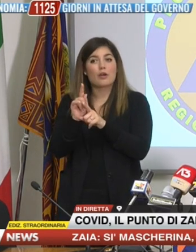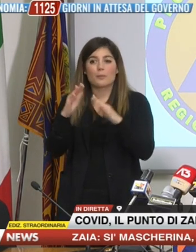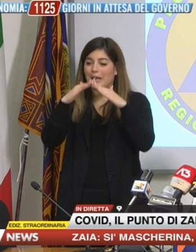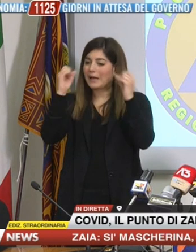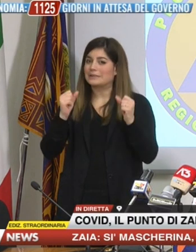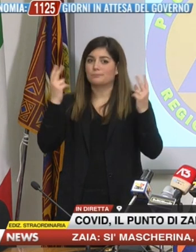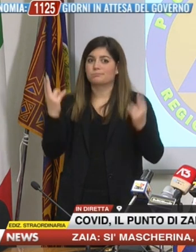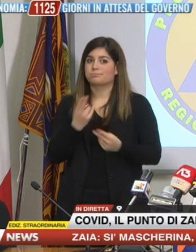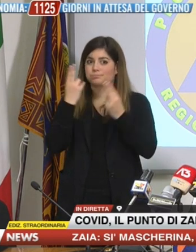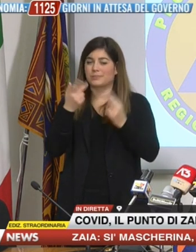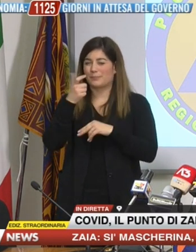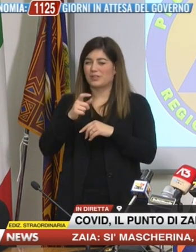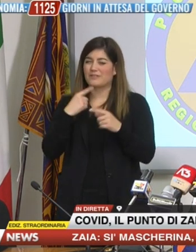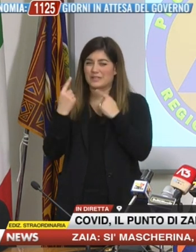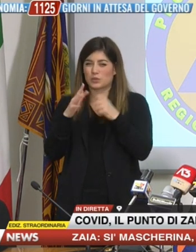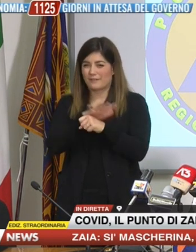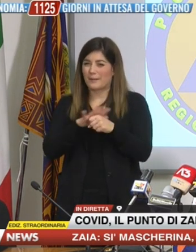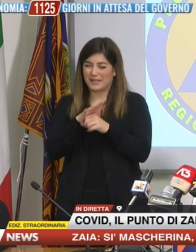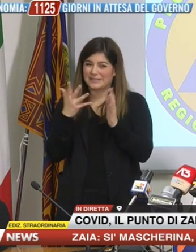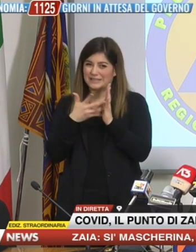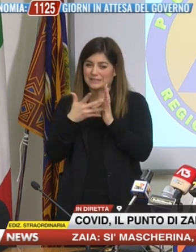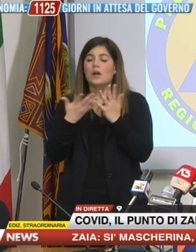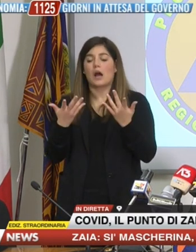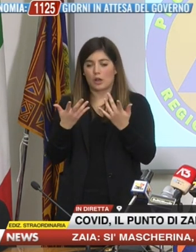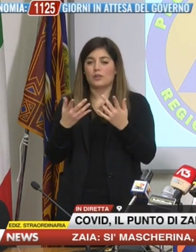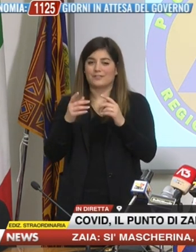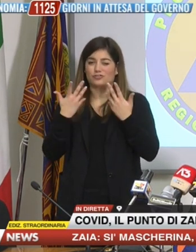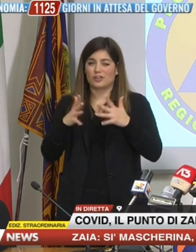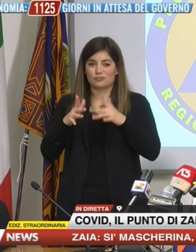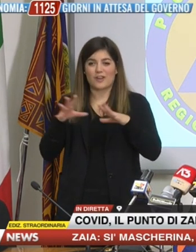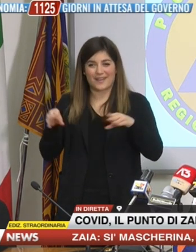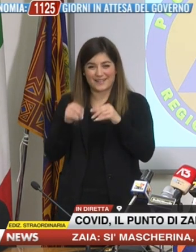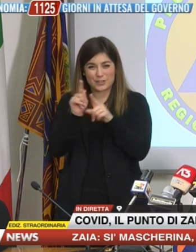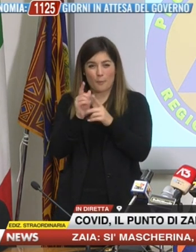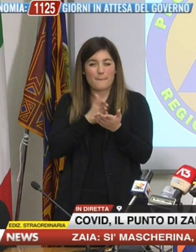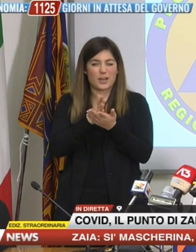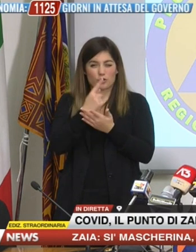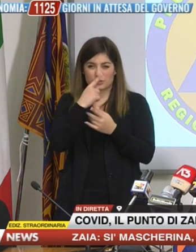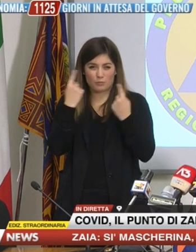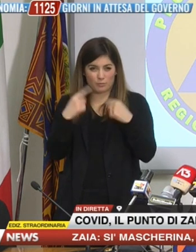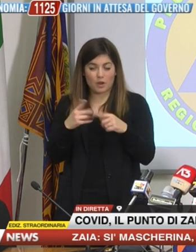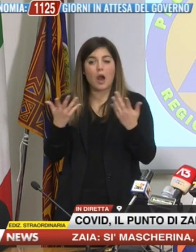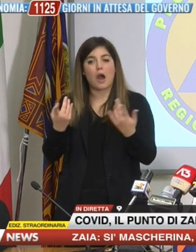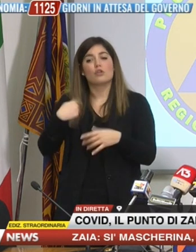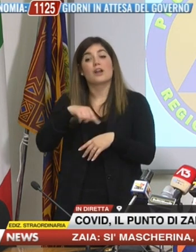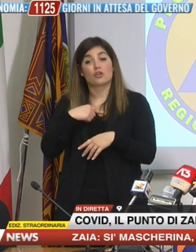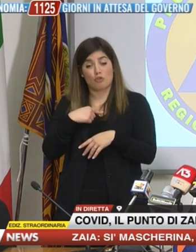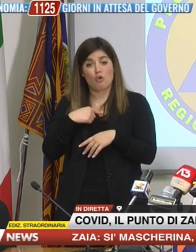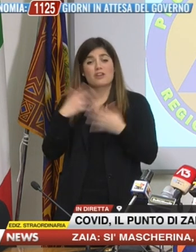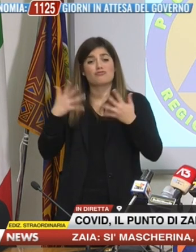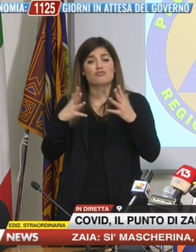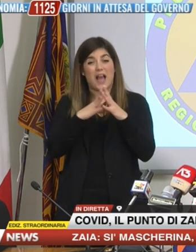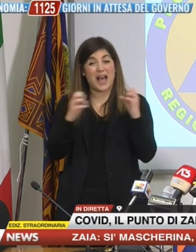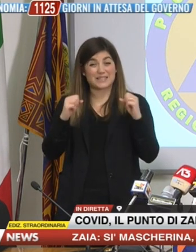quindi avevano già iniziato un percorso di questo tipo. Noi abbiamo chiesto quindi a tutte le 9, quindi il riferimento nostro alle 9 aziende